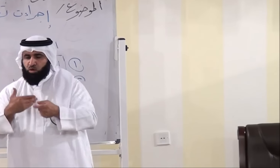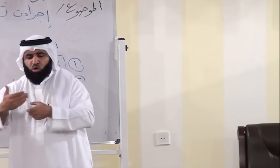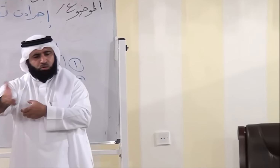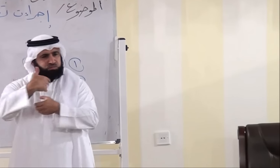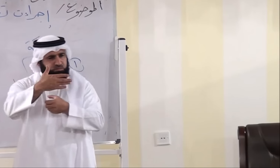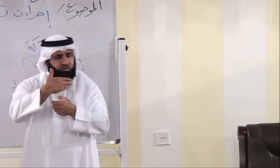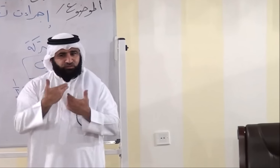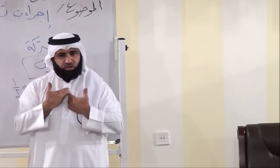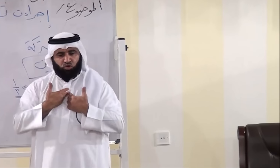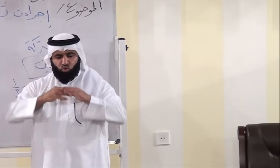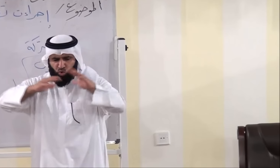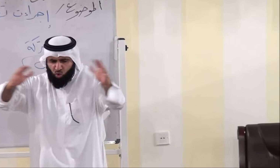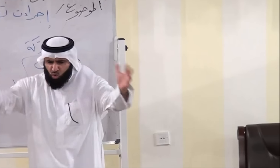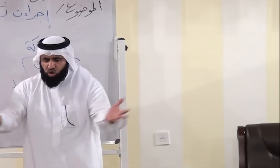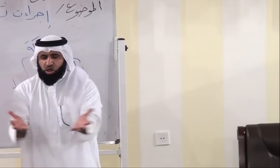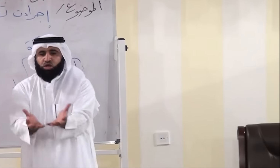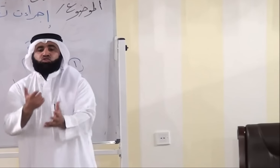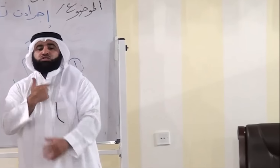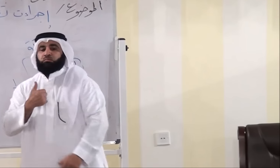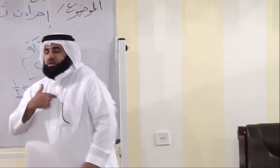بخور، كل هالأمور